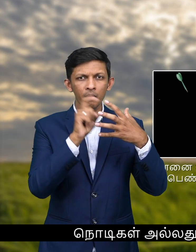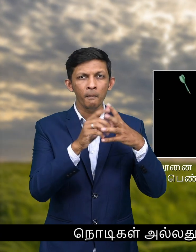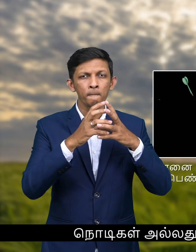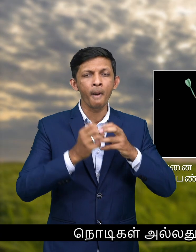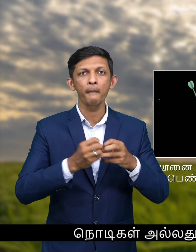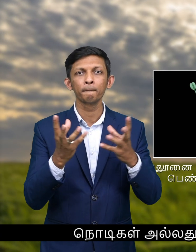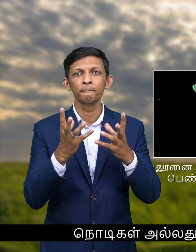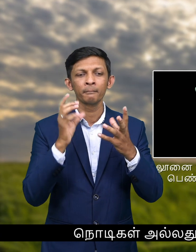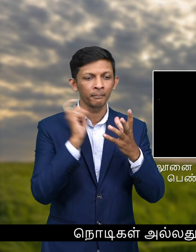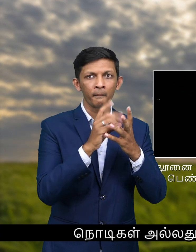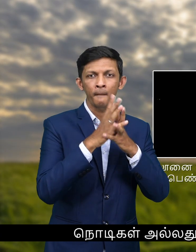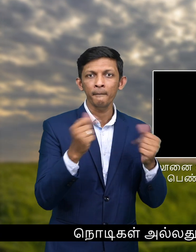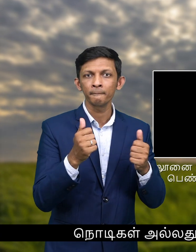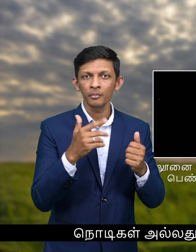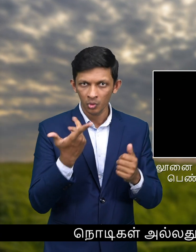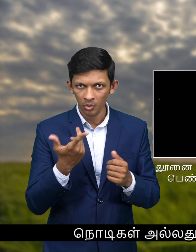நொடிகளில் விரைவாக நடக்கும்.